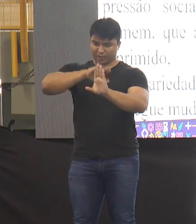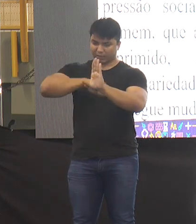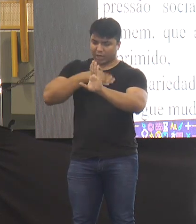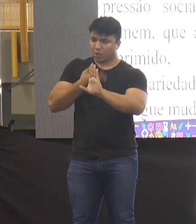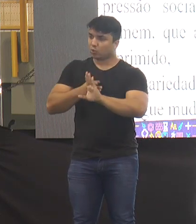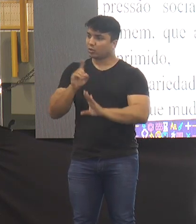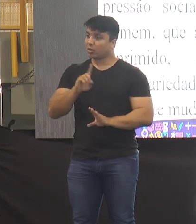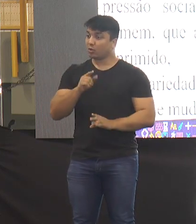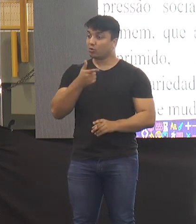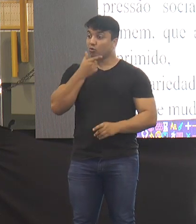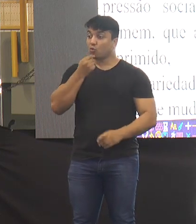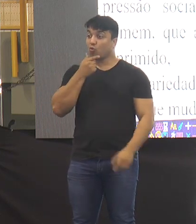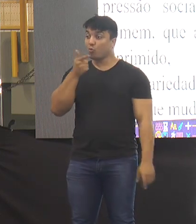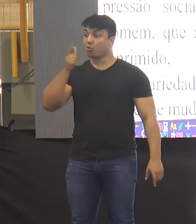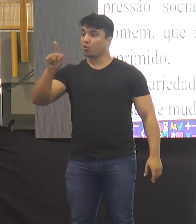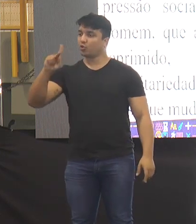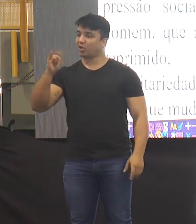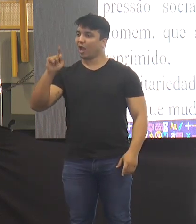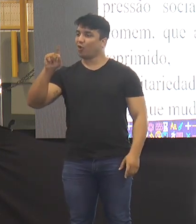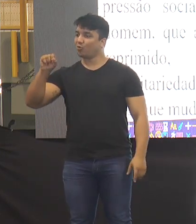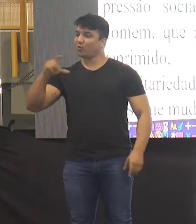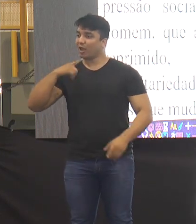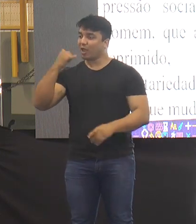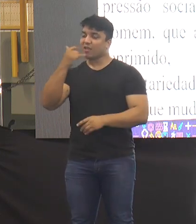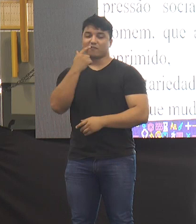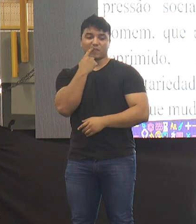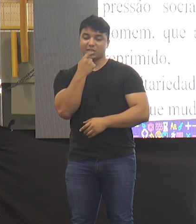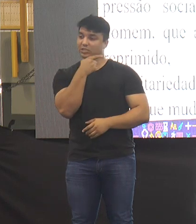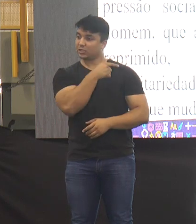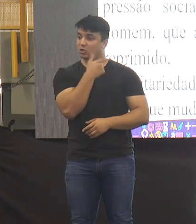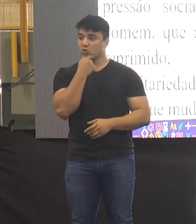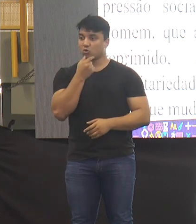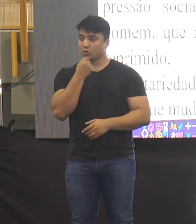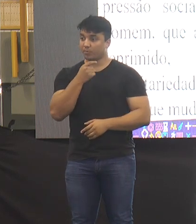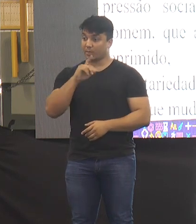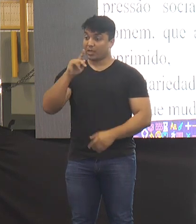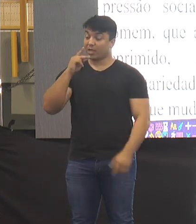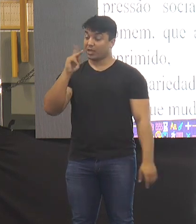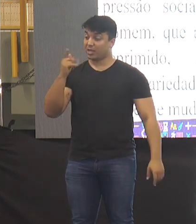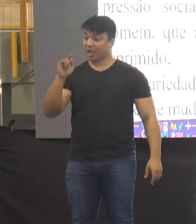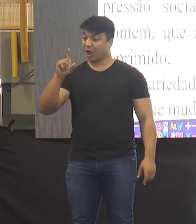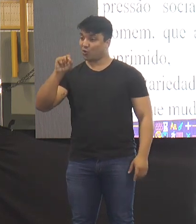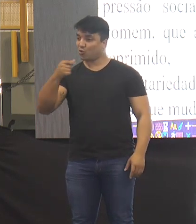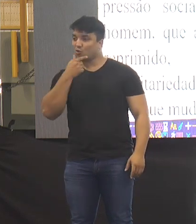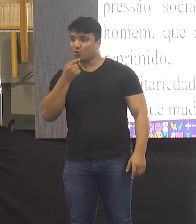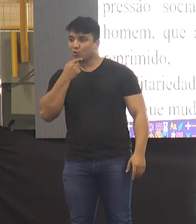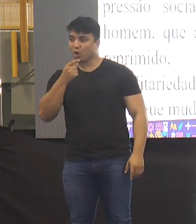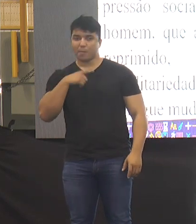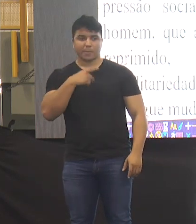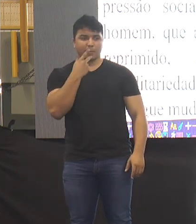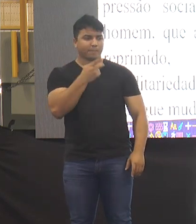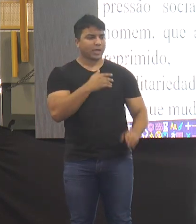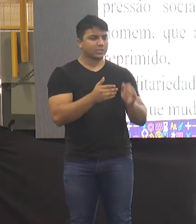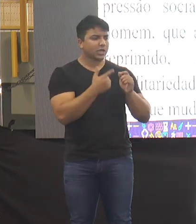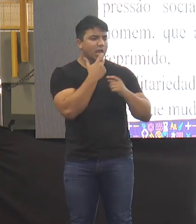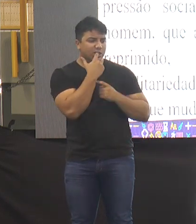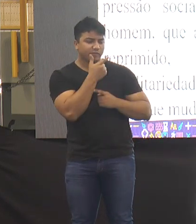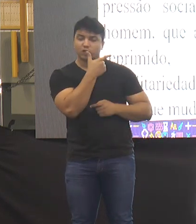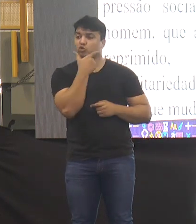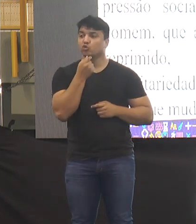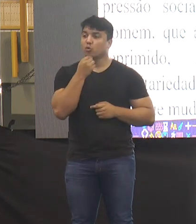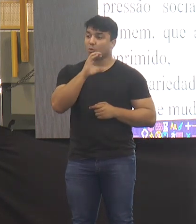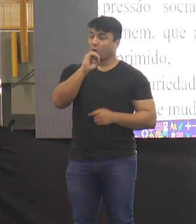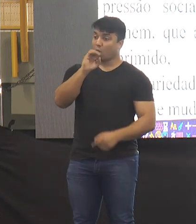sendo enganado pelo Iago que tem inveja dele. O Iago, ele morre de inveja do